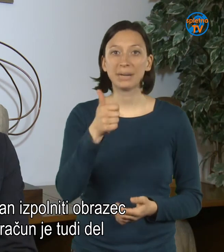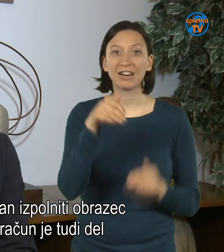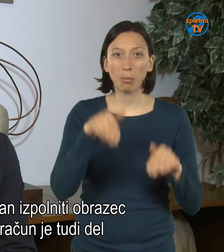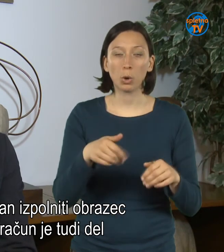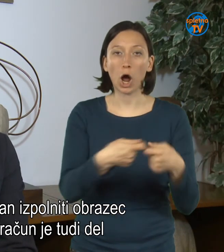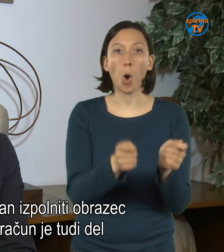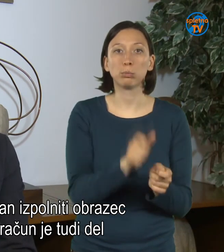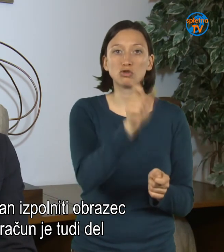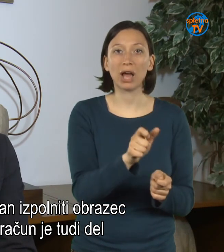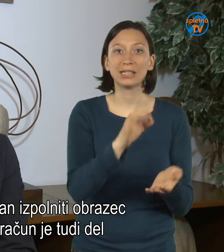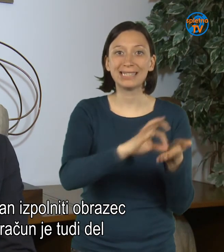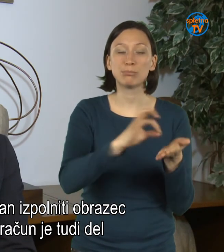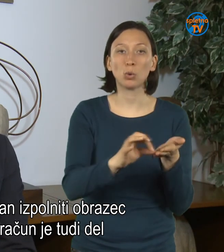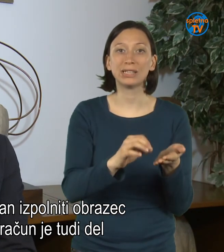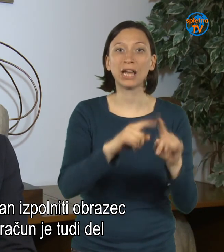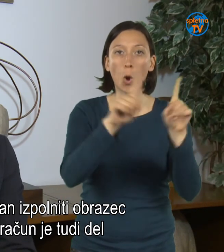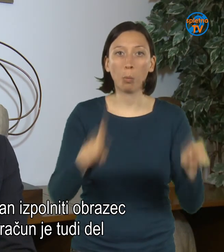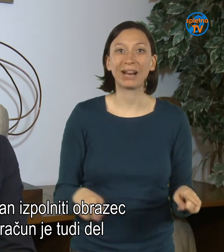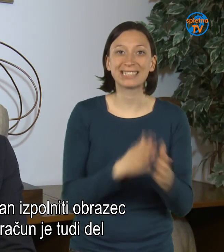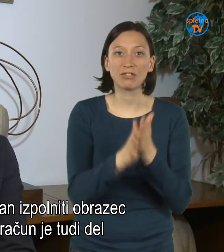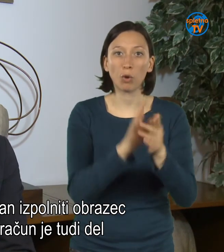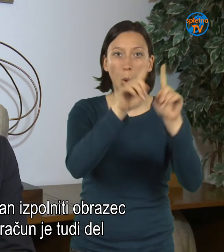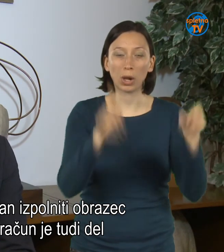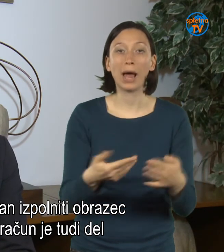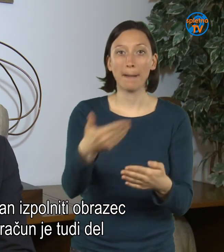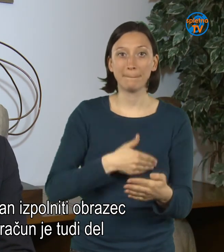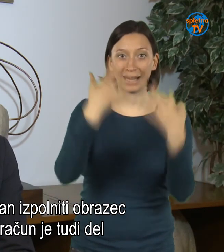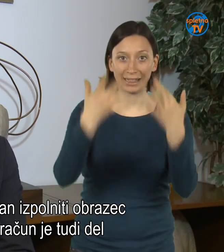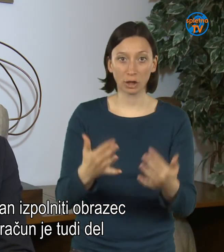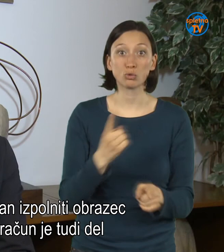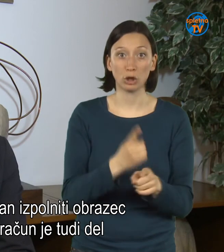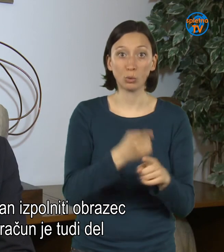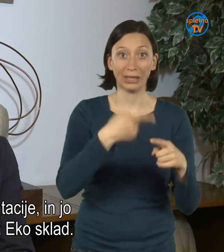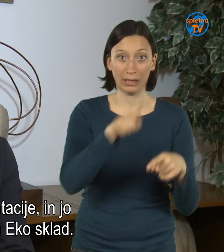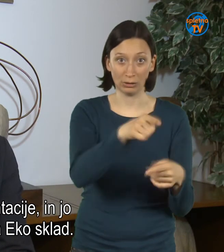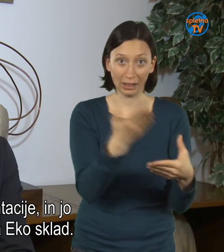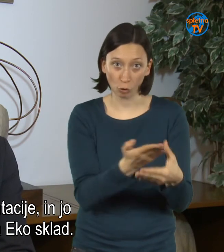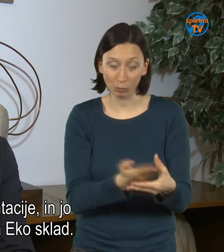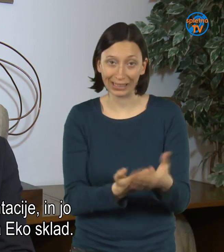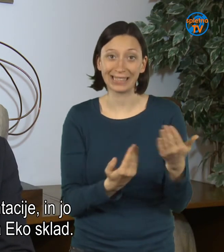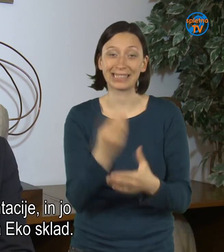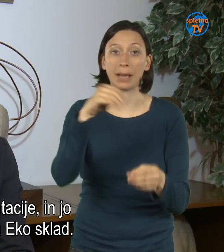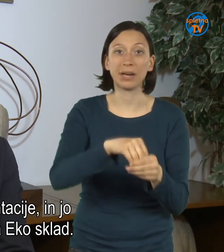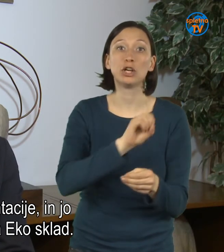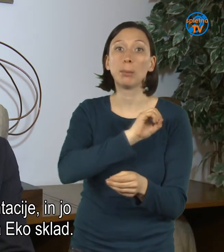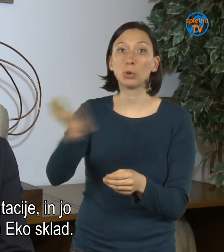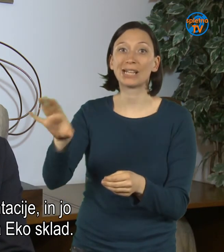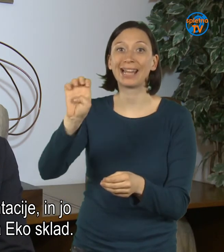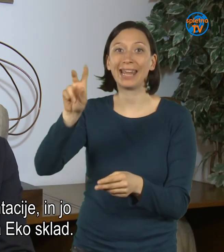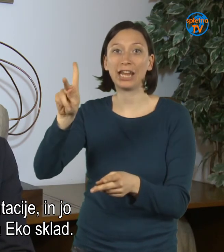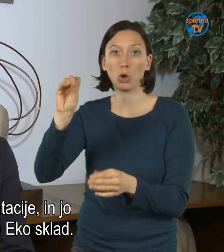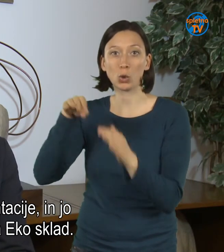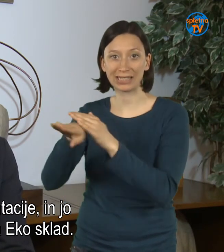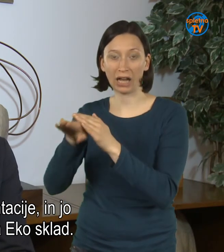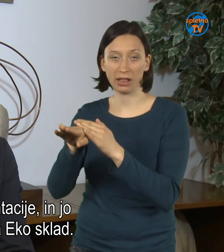Torej, najprej mora občan izpolniti obrazec vloga, predračun je tudi del te dokumentacije za prijavo in jo